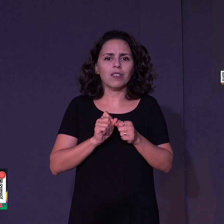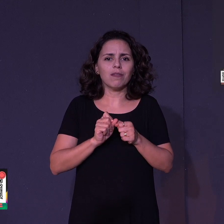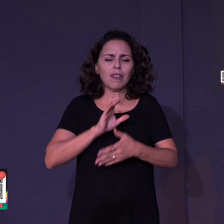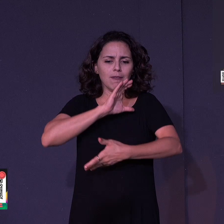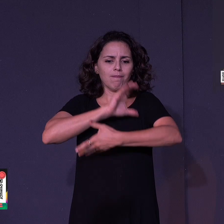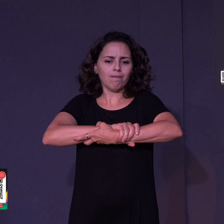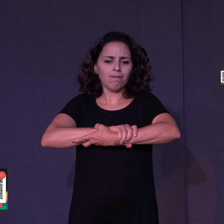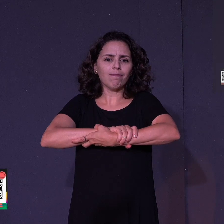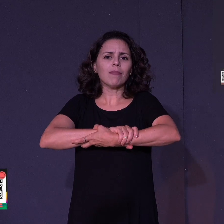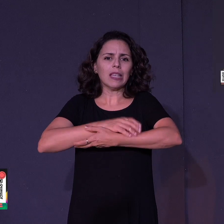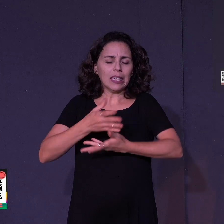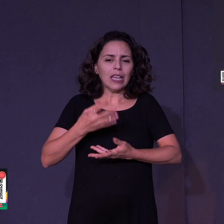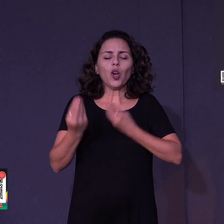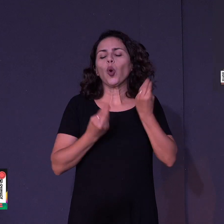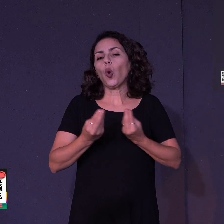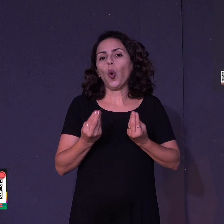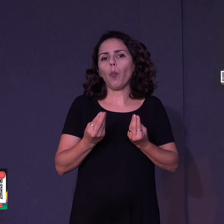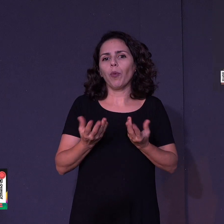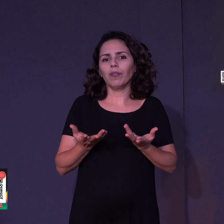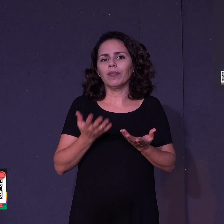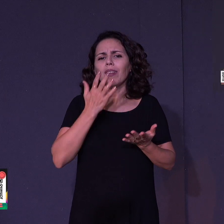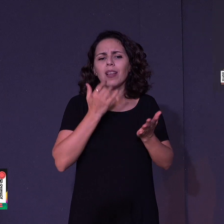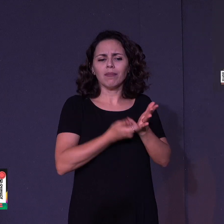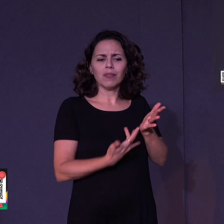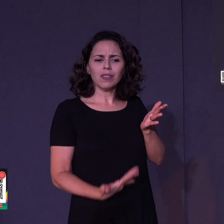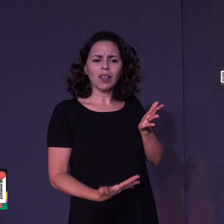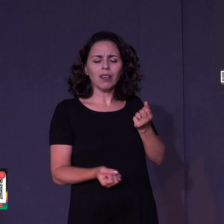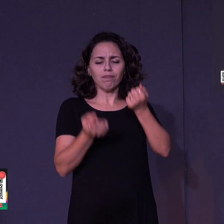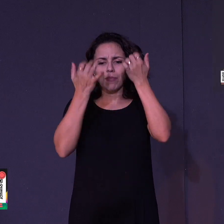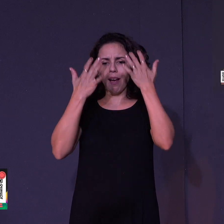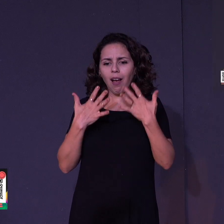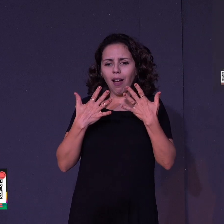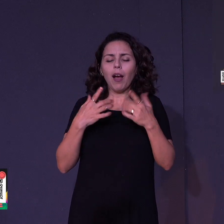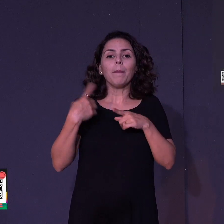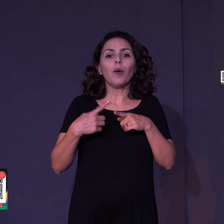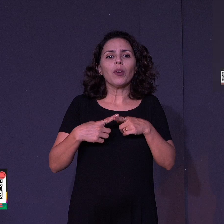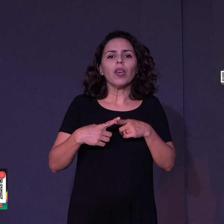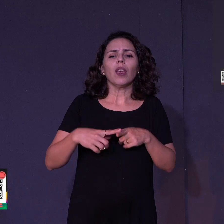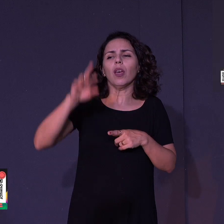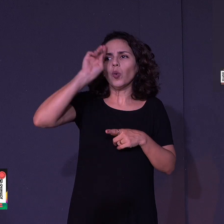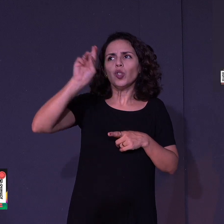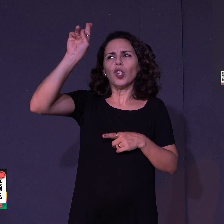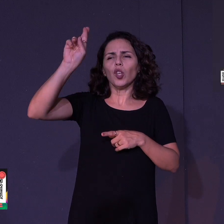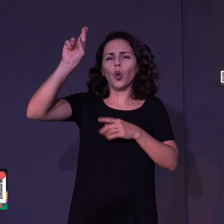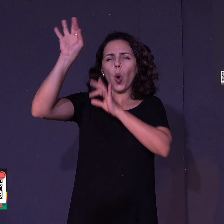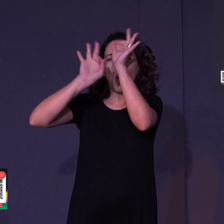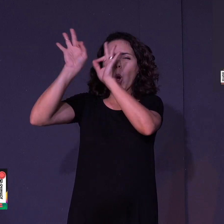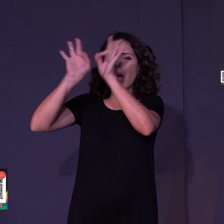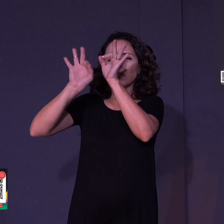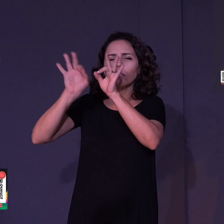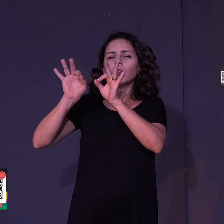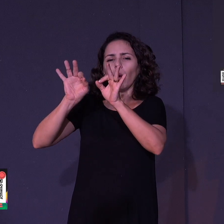Deus pelo sangue de Jesus. O Senhor traçou esse plano, o Senhor priorizou reconectar o homem a Ele por meio